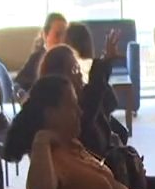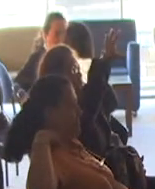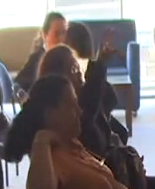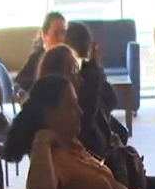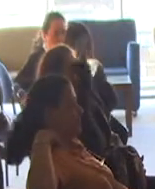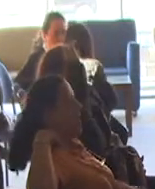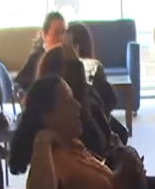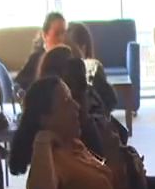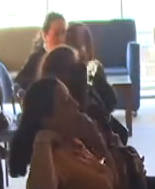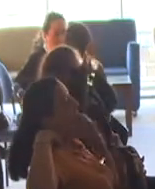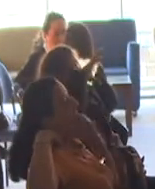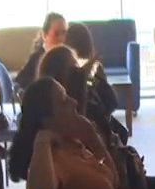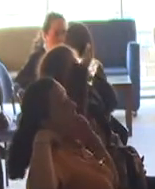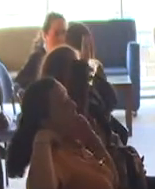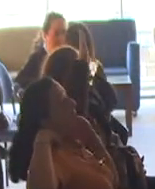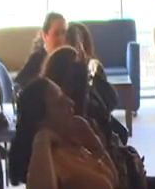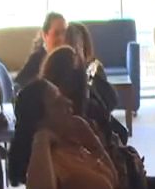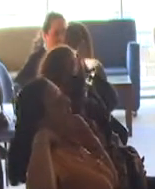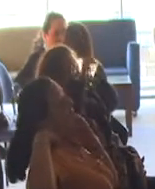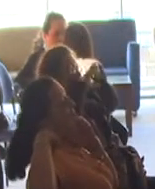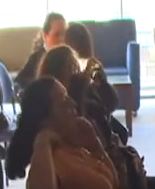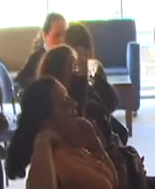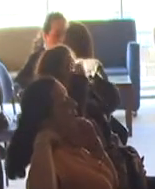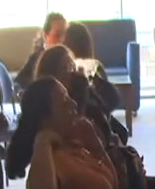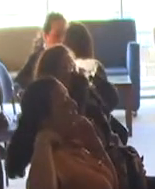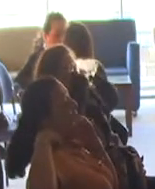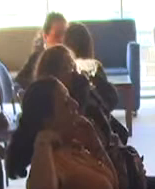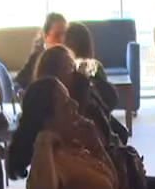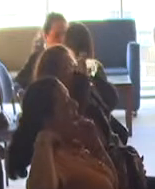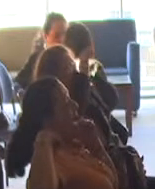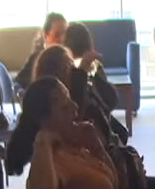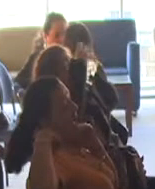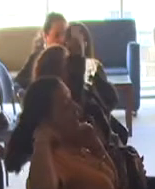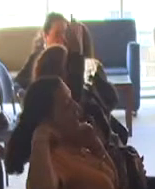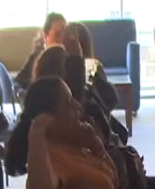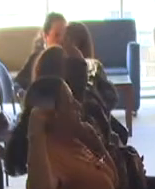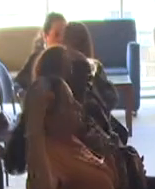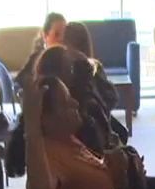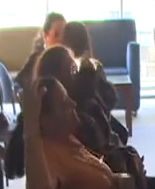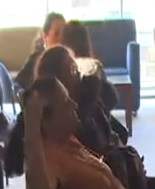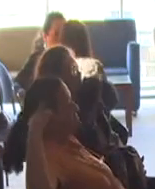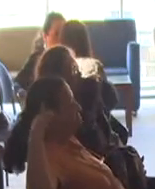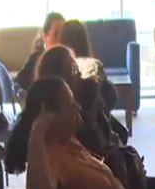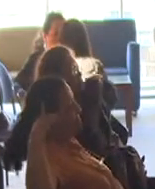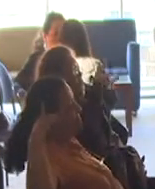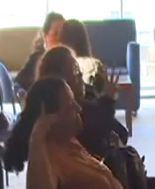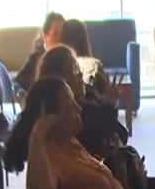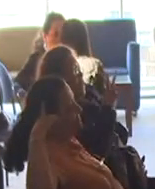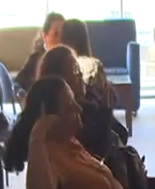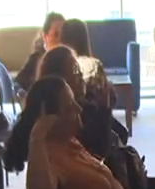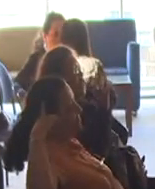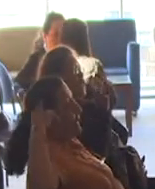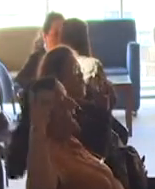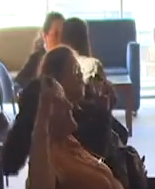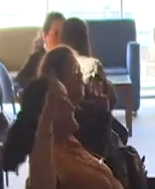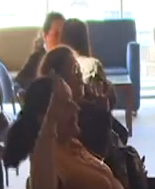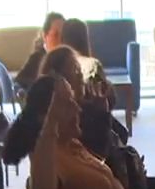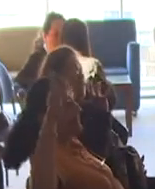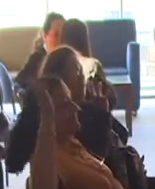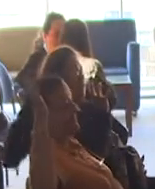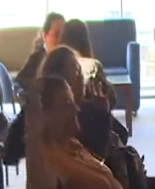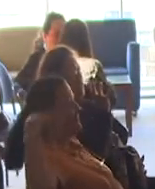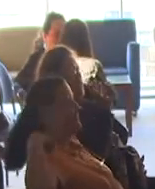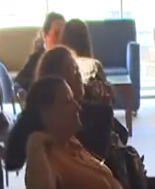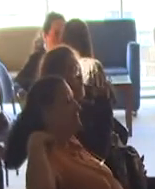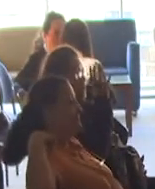siguen llegando a nuestros colegios. Entonces, se sigue como que se sigue lo mismo, no sé de qué manera. Igual de pronto no sea una cátedra que